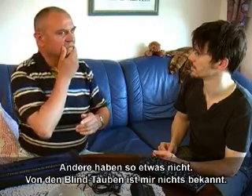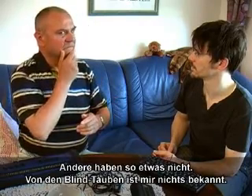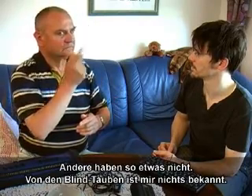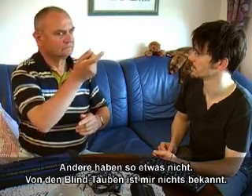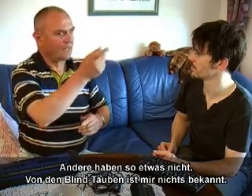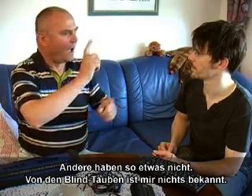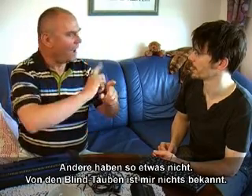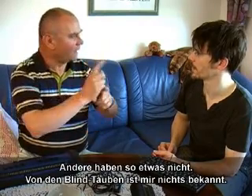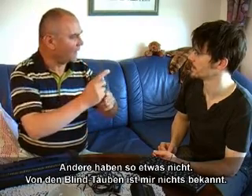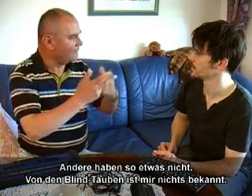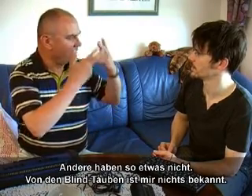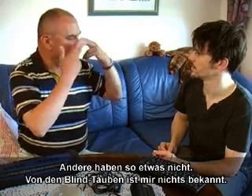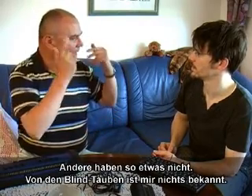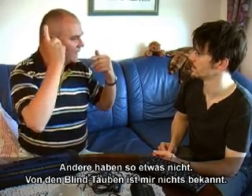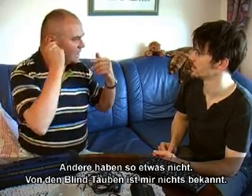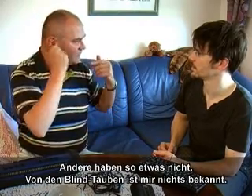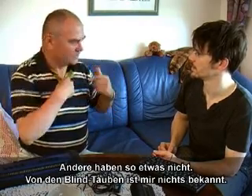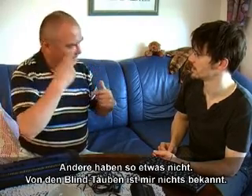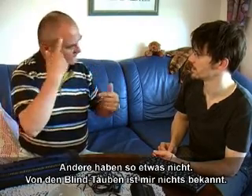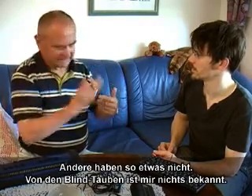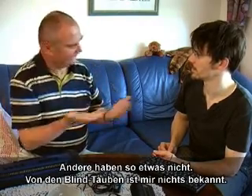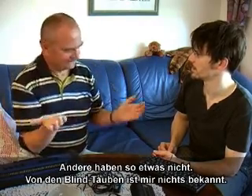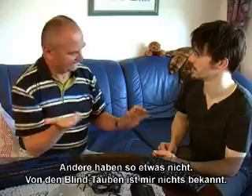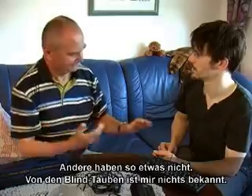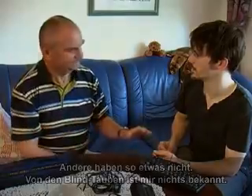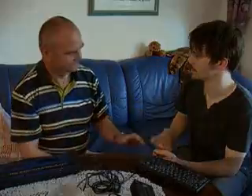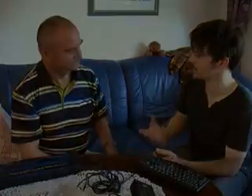Andere haben so etwas nicht. Von den Blindtauben ist mir nichts bekannt.